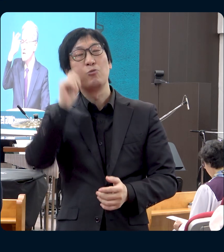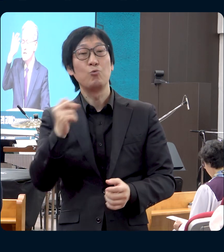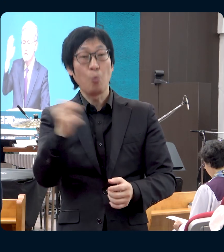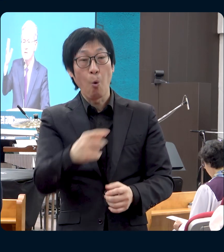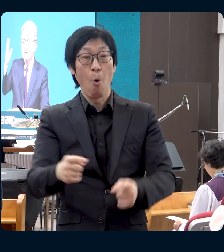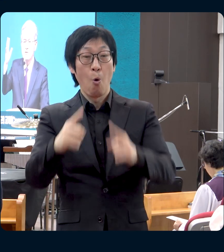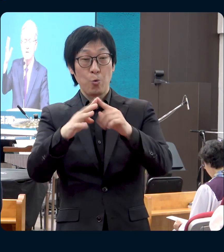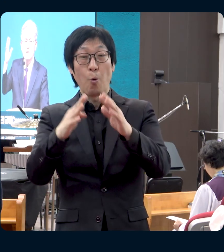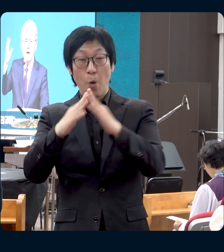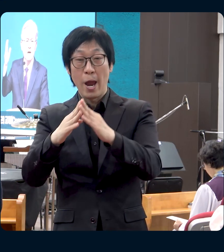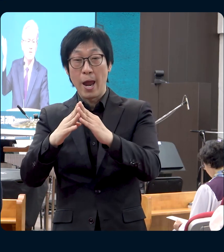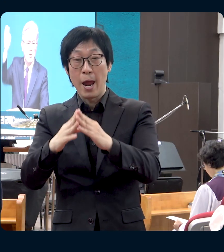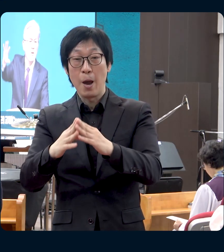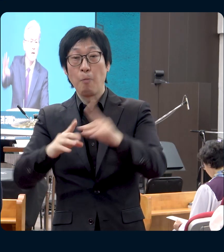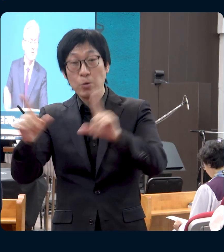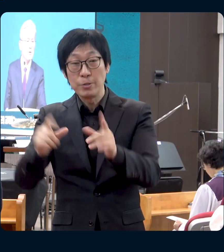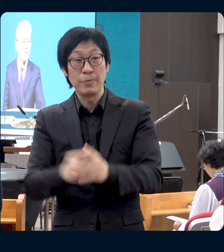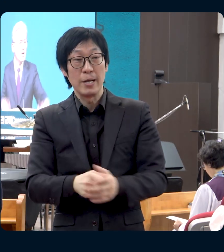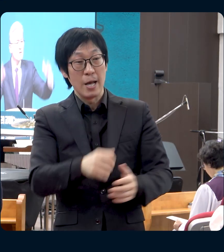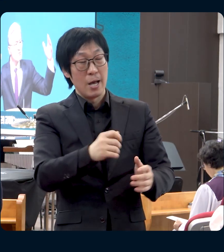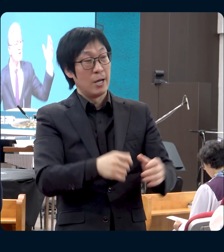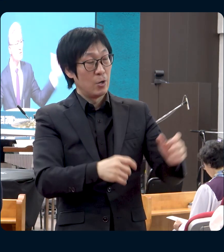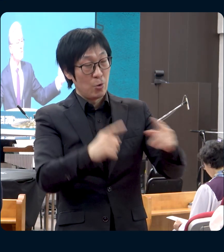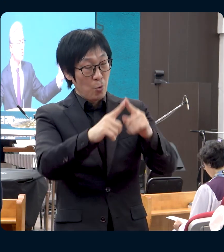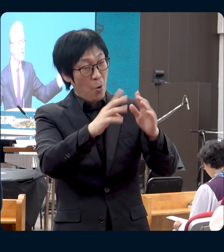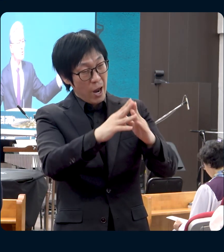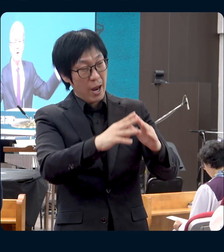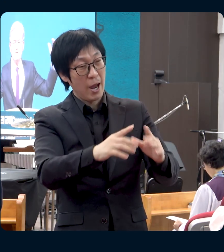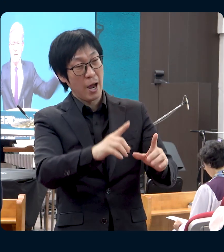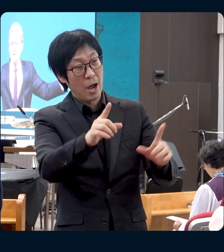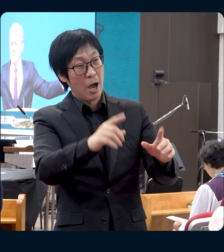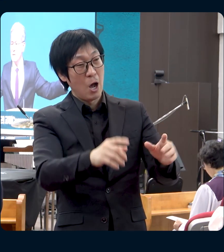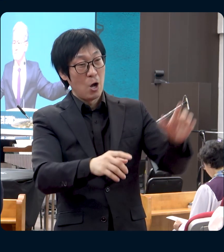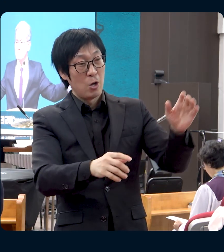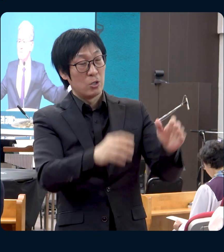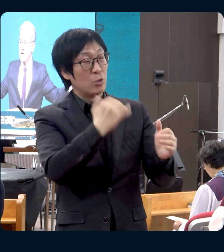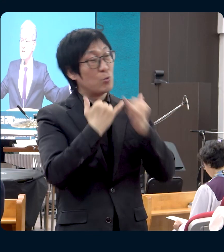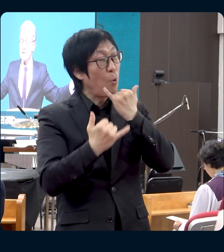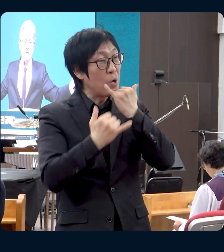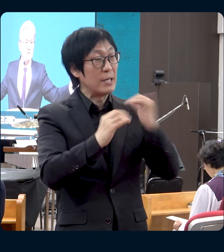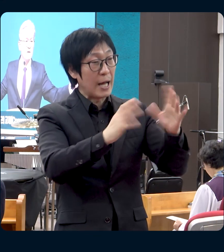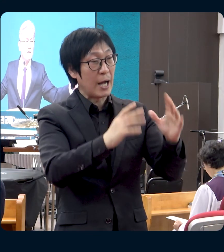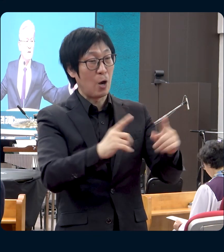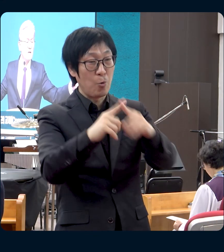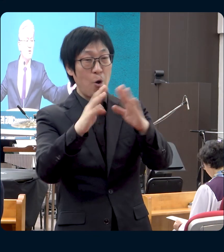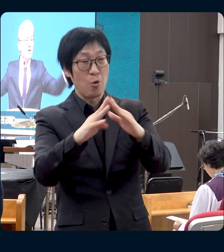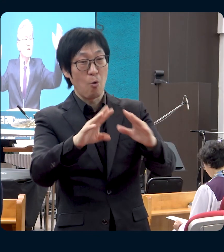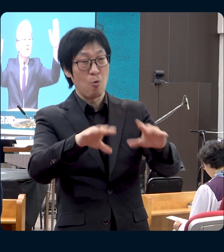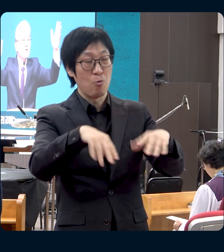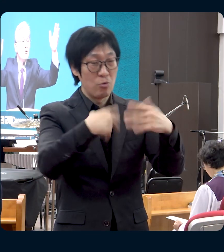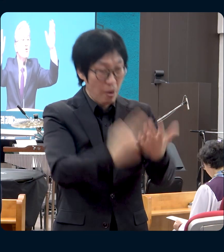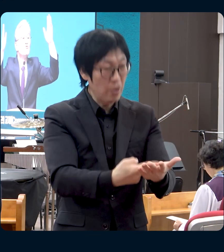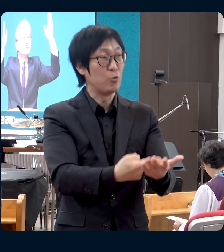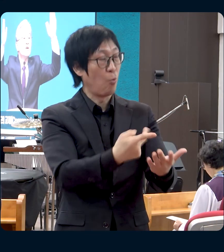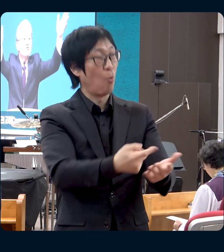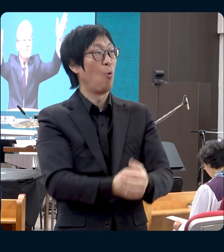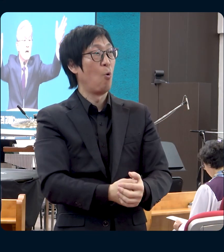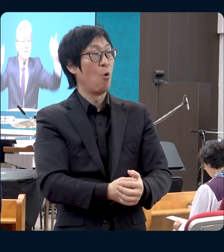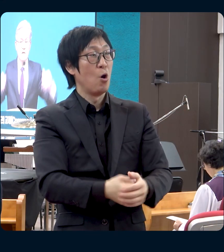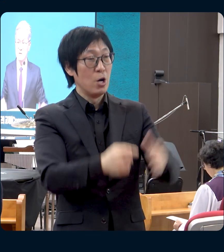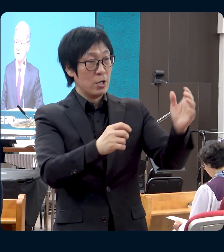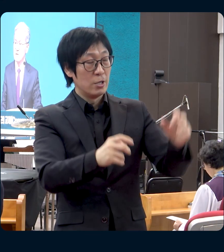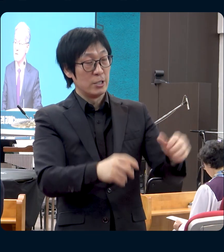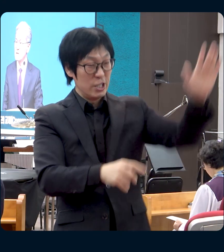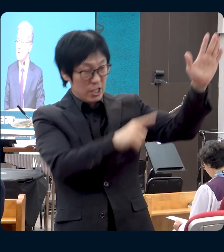교회가 히틀러에게 넘어가서 교회가 정말 독일 교회가 완전히 막 맛이 갔잖아요, 그때요. 그래서 히틀러를